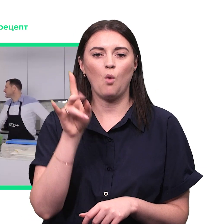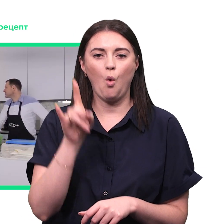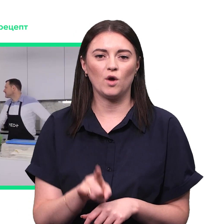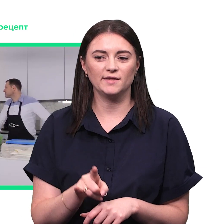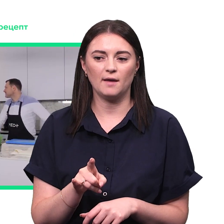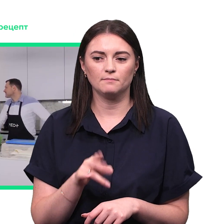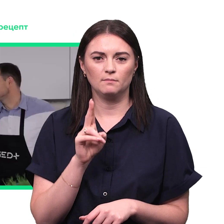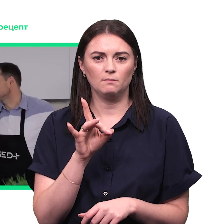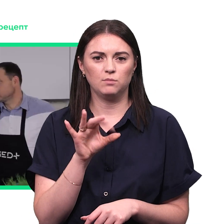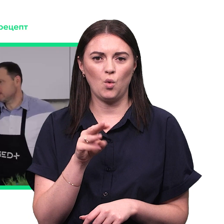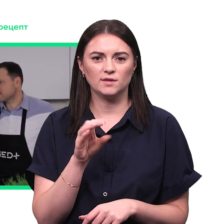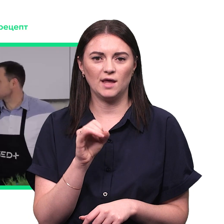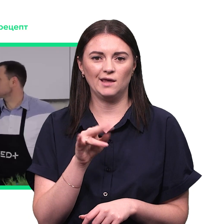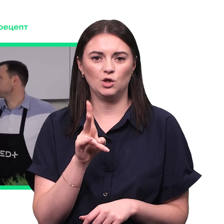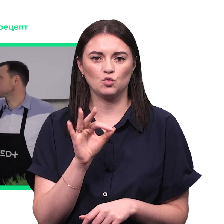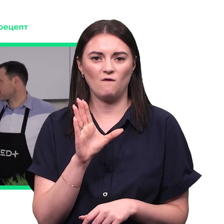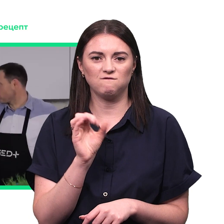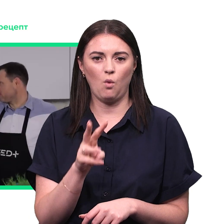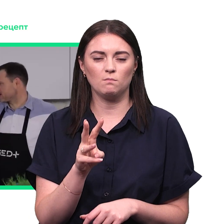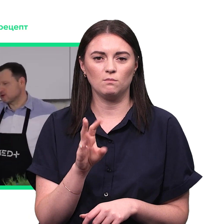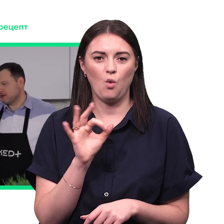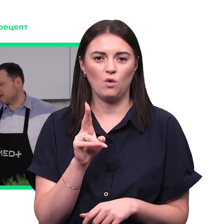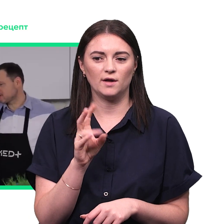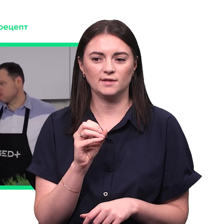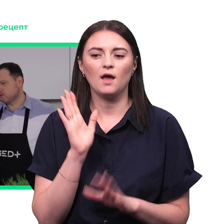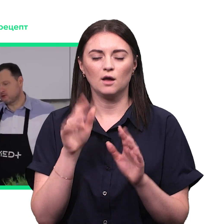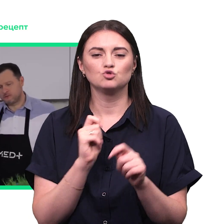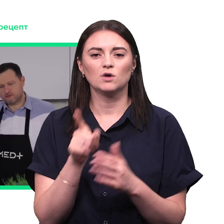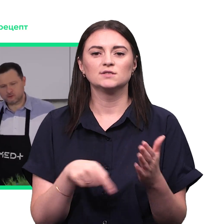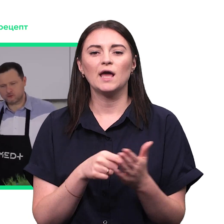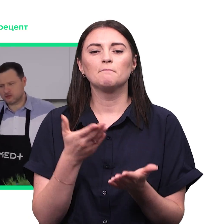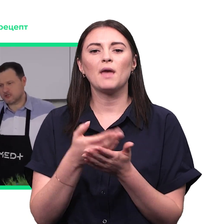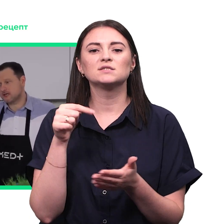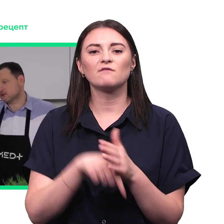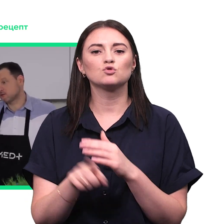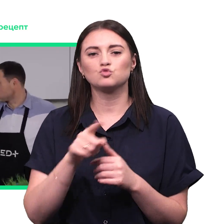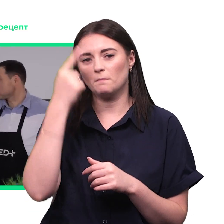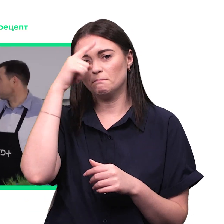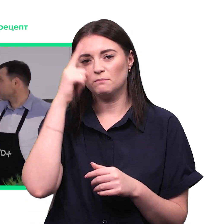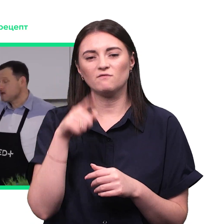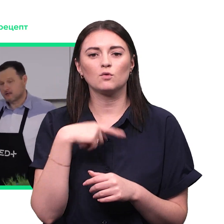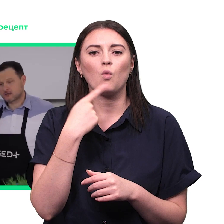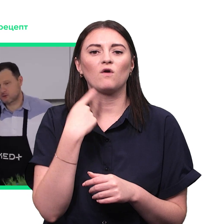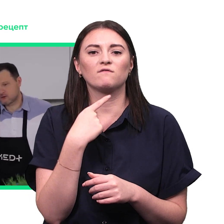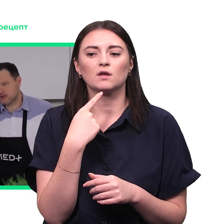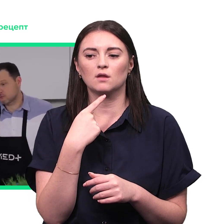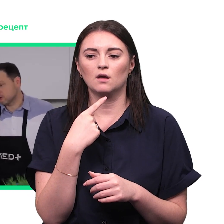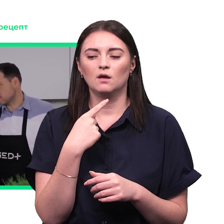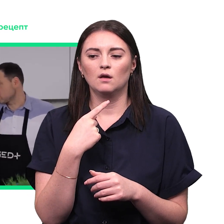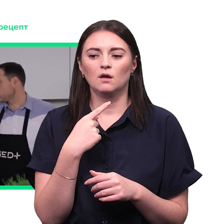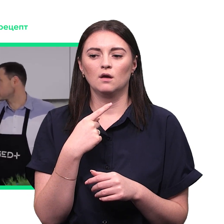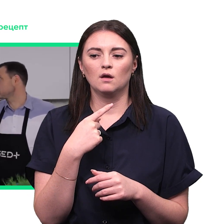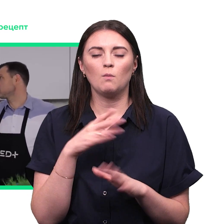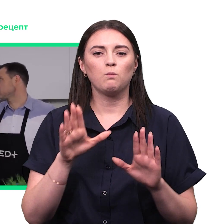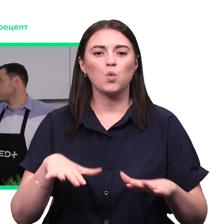виду протеиновом окне? Ну, я слышал именно такую версию. Ну, неважно, задавайте вопрос. Имеется в виду миф, который утверждает, что... Может, это не миф. Который утверждает, что